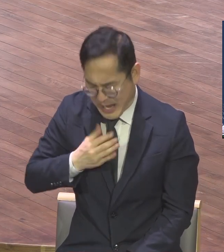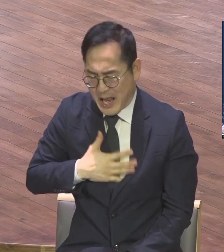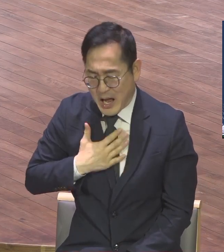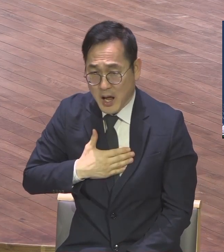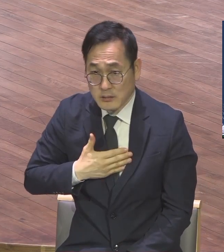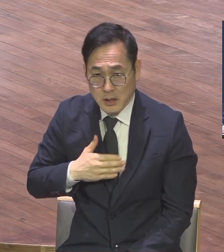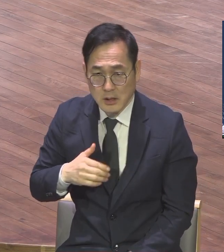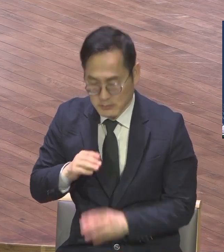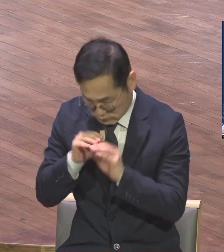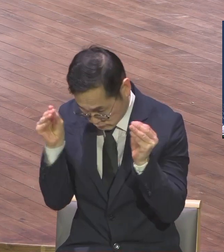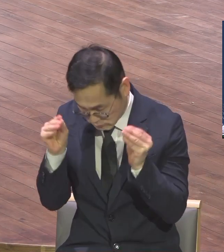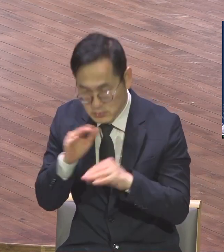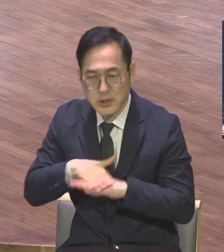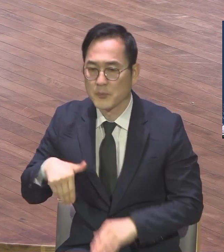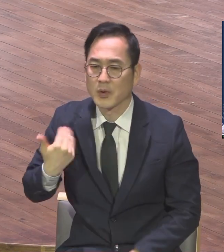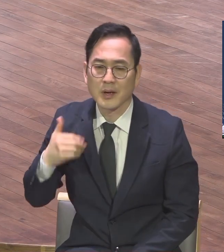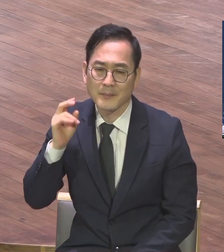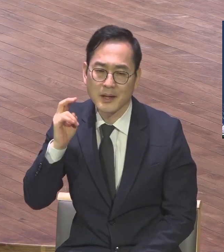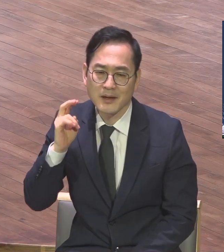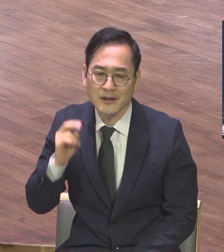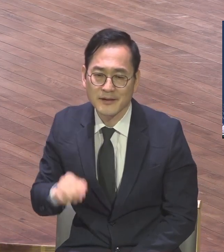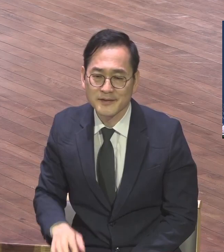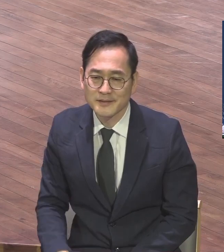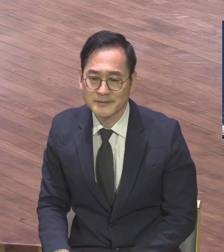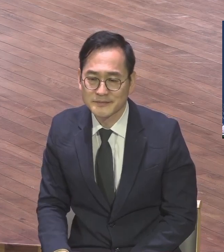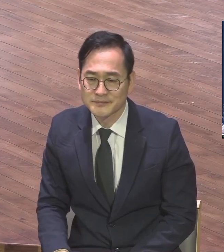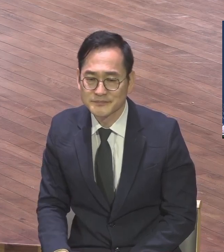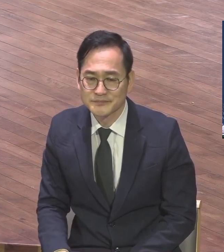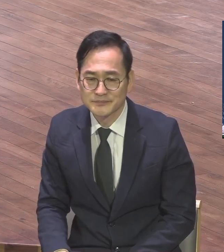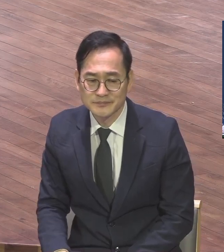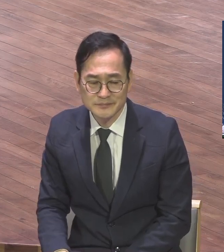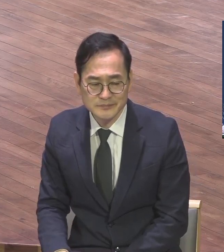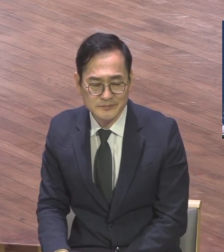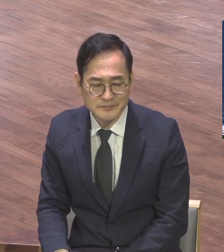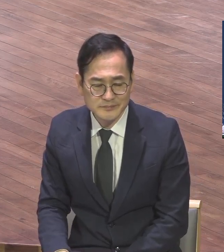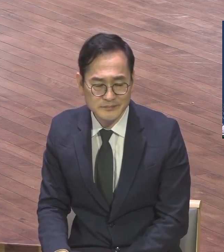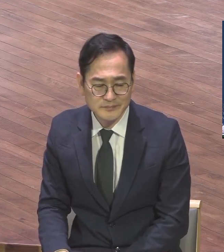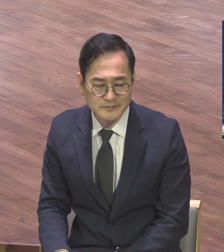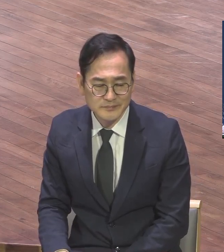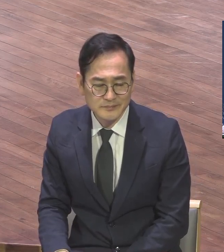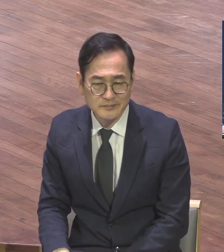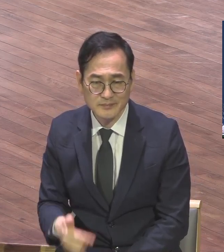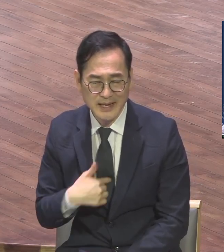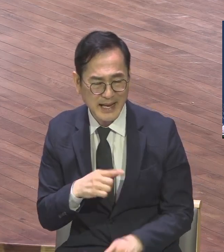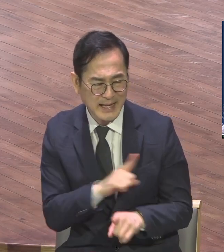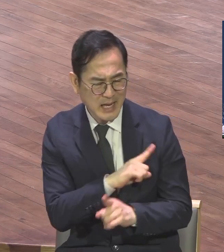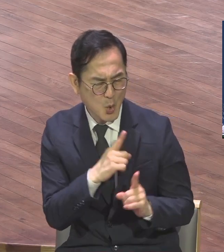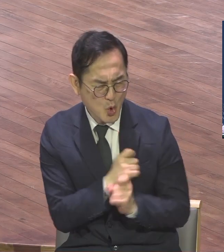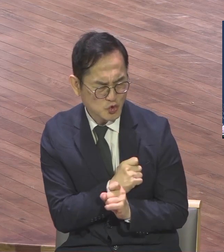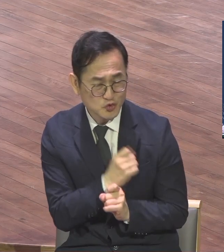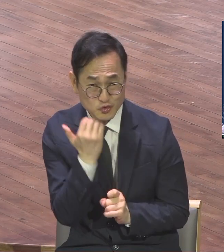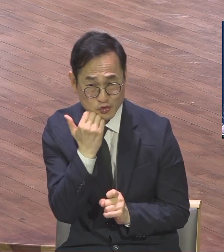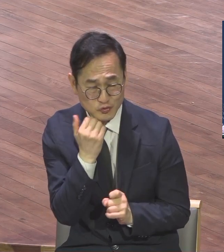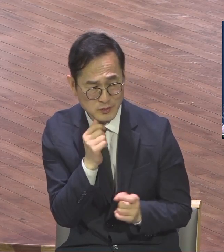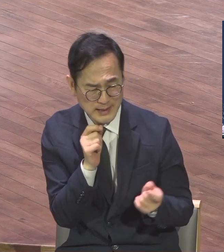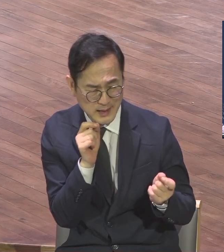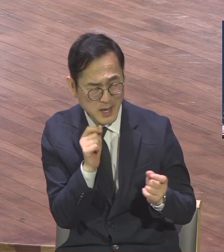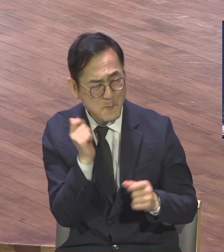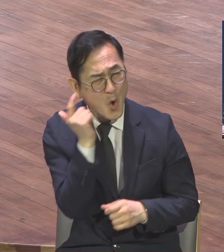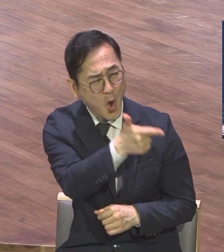내가 가장 미워하는 원수와 적은 결국 다른데 먼 데 있는 사람이 아니라 바로